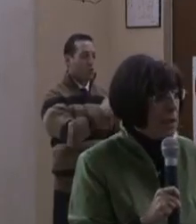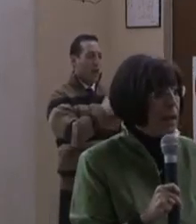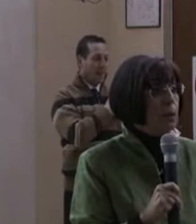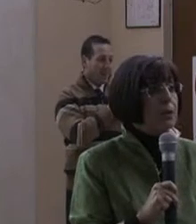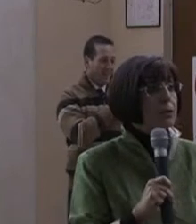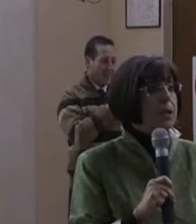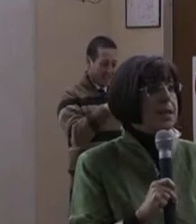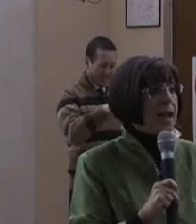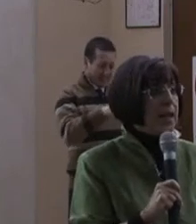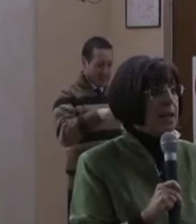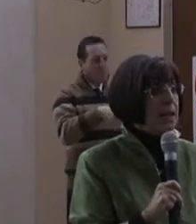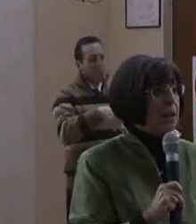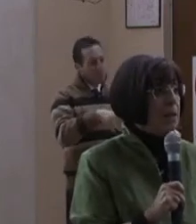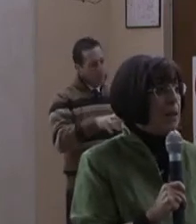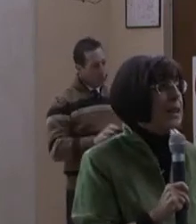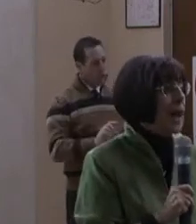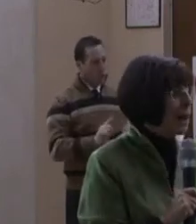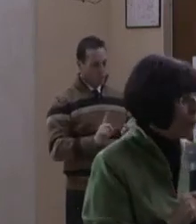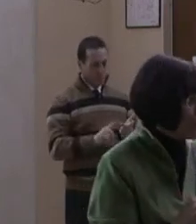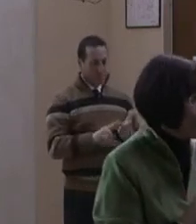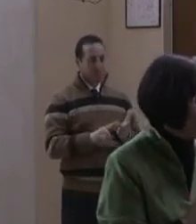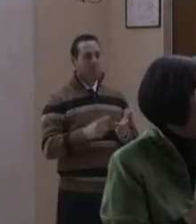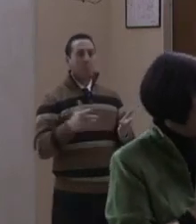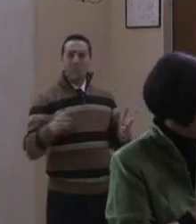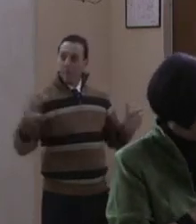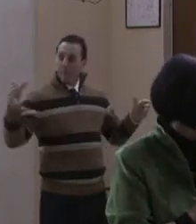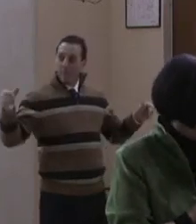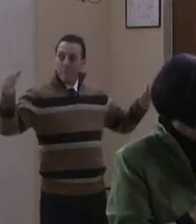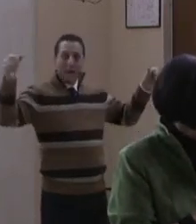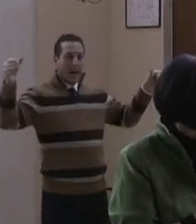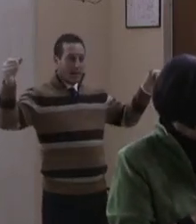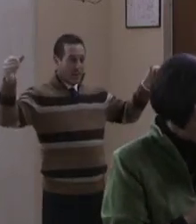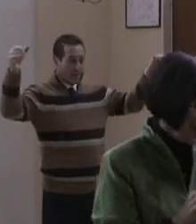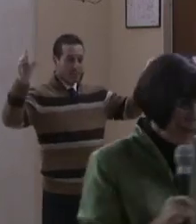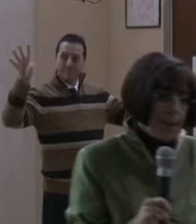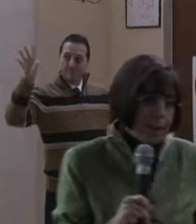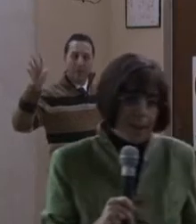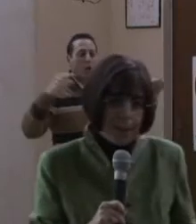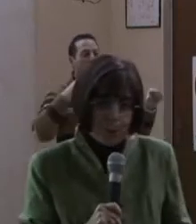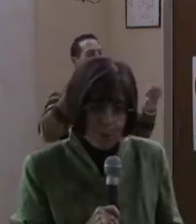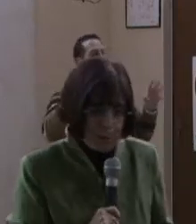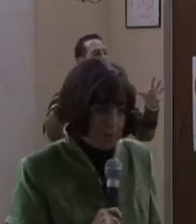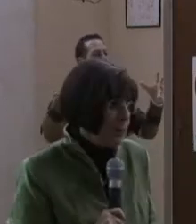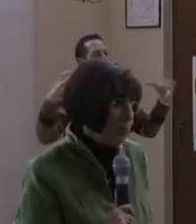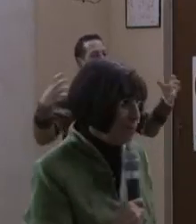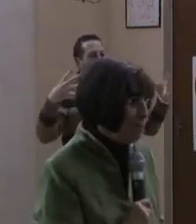ridotto, devo utilizzare materiale fuori sorvegliato. Sì, lei sorride,